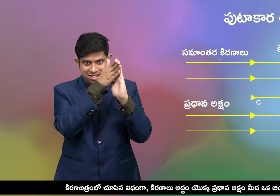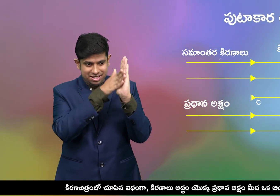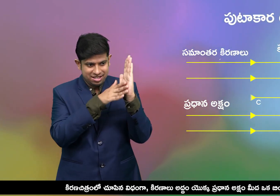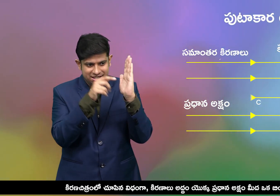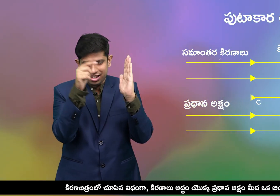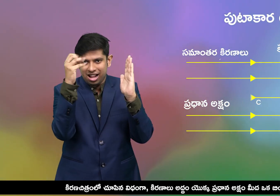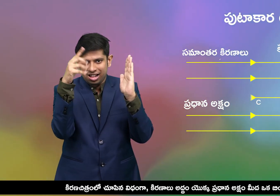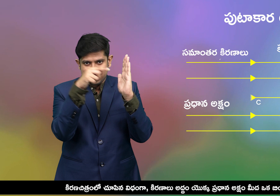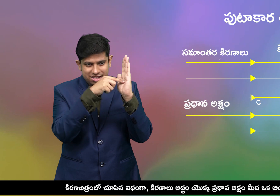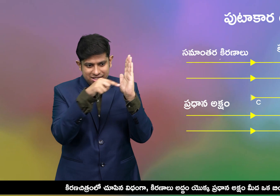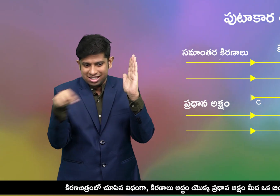కలుస్తాయి.